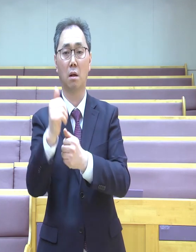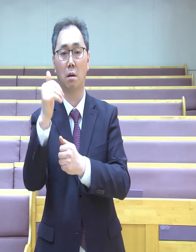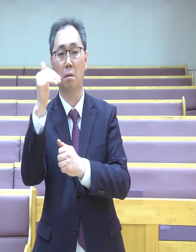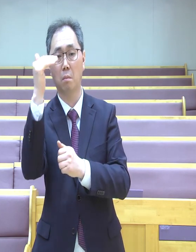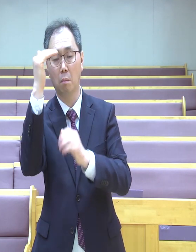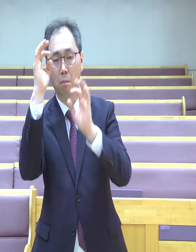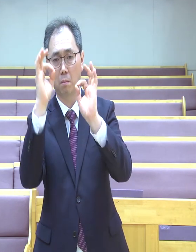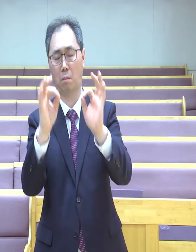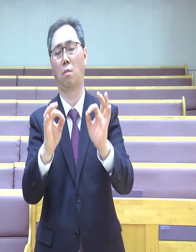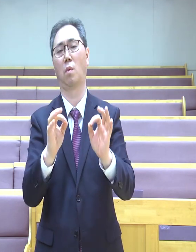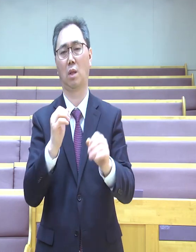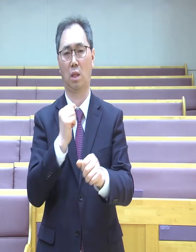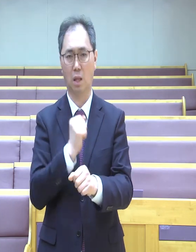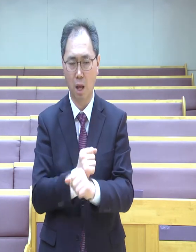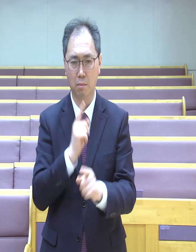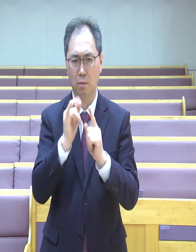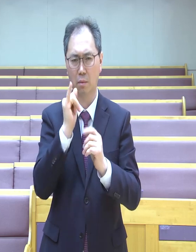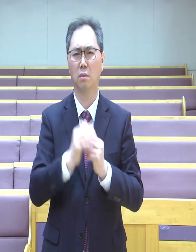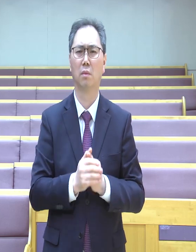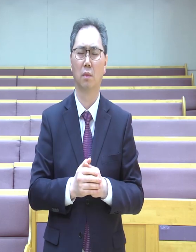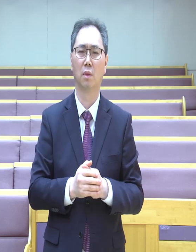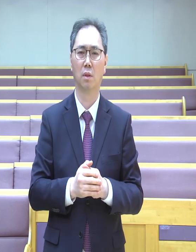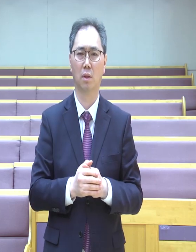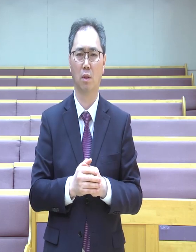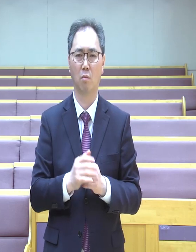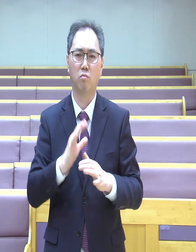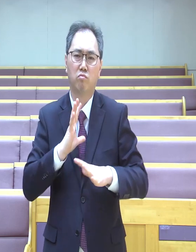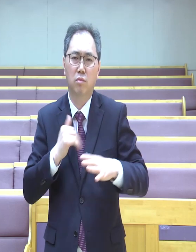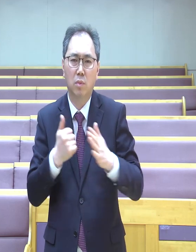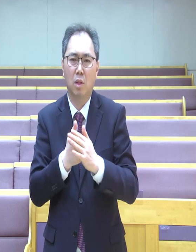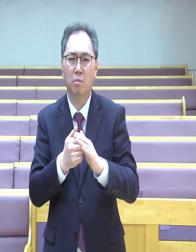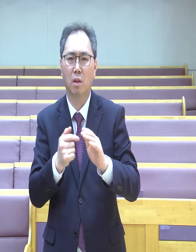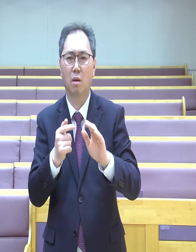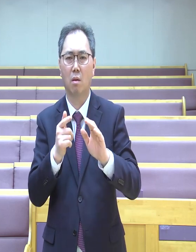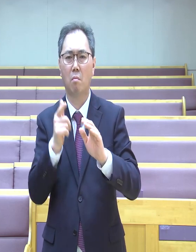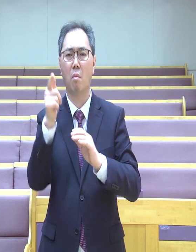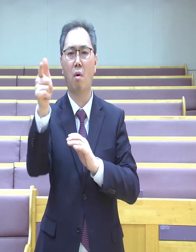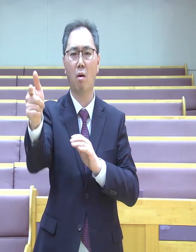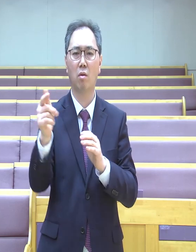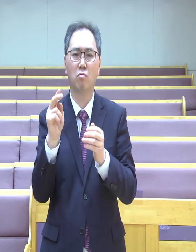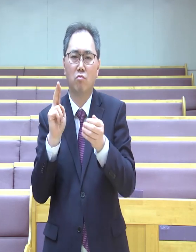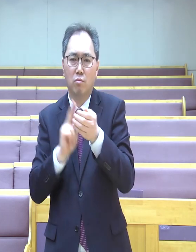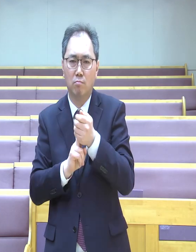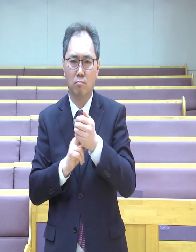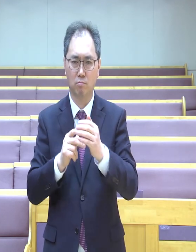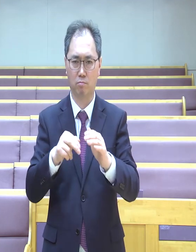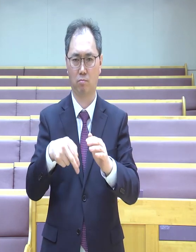아닙니다. 따르긴 따랐죠. 그러나 멀찍이서 따라갔습니다.